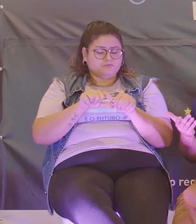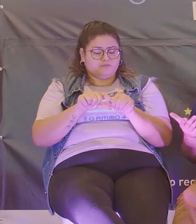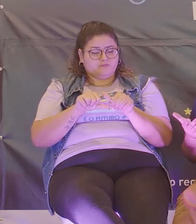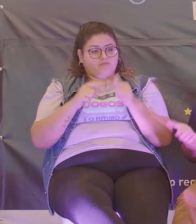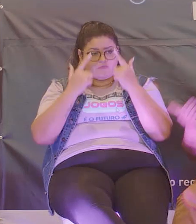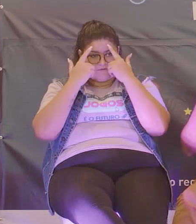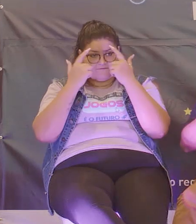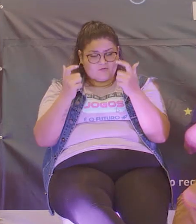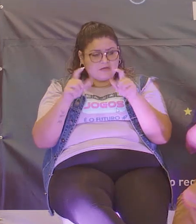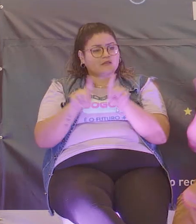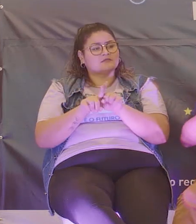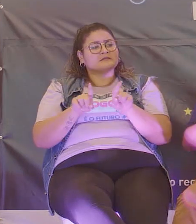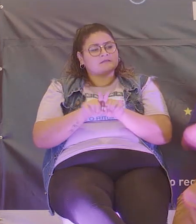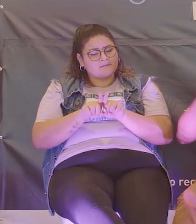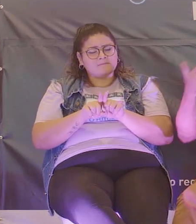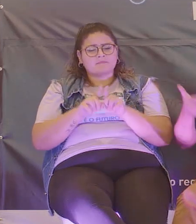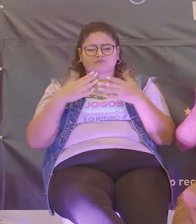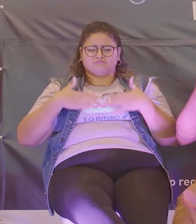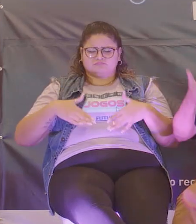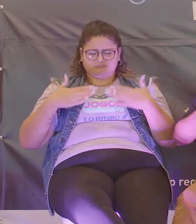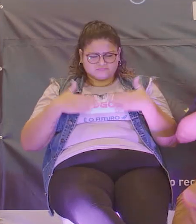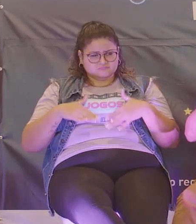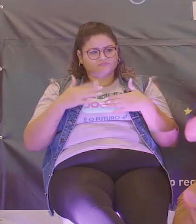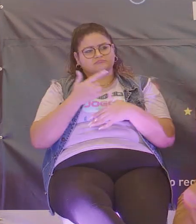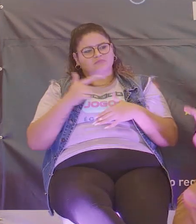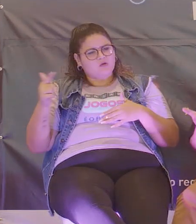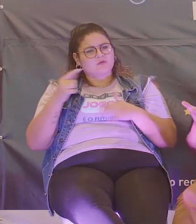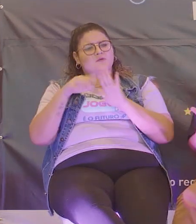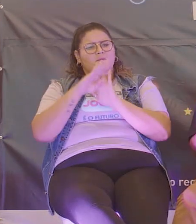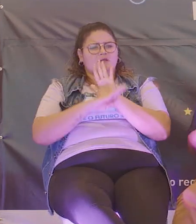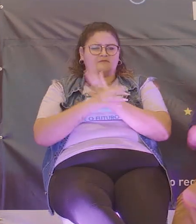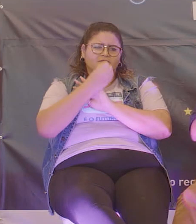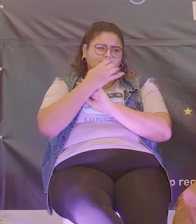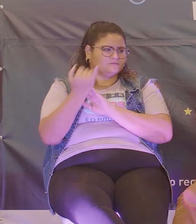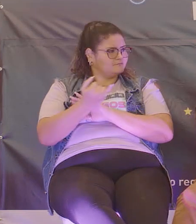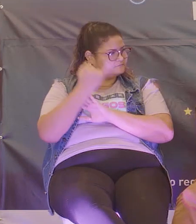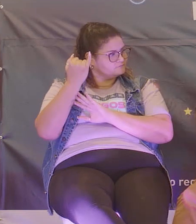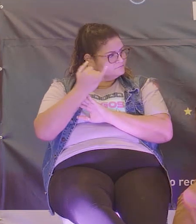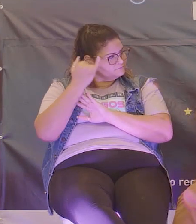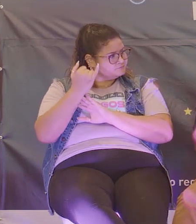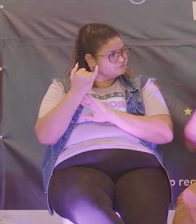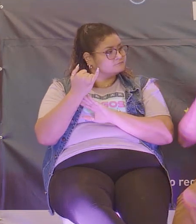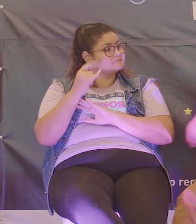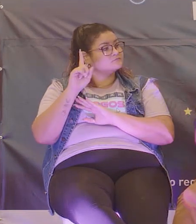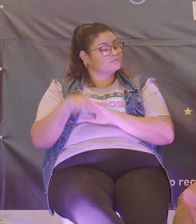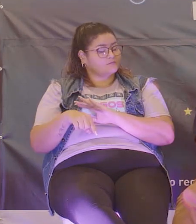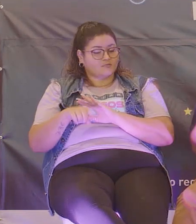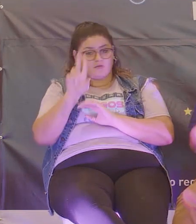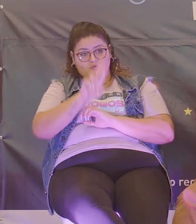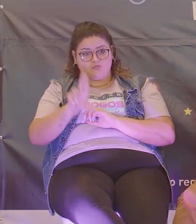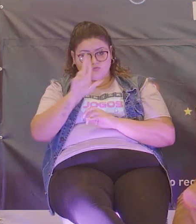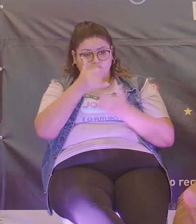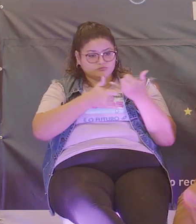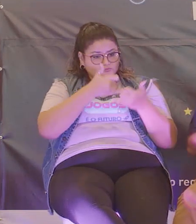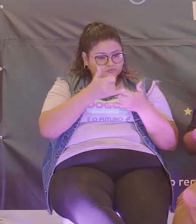violência, como também acalma, como outras pesquisas que também mostram isso, sabe? Então, o universo de usar jogo na